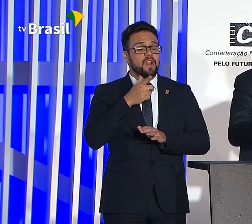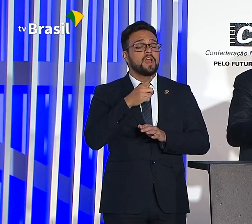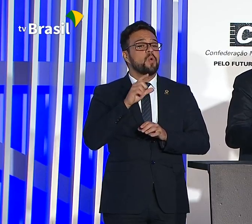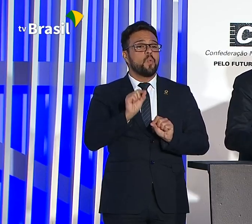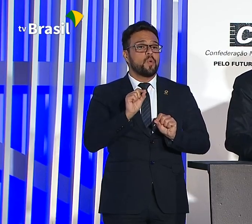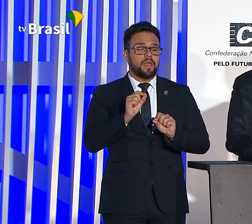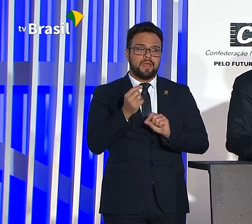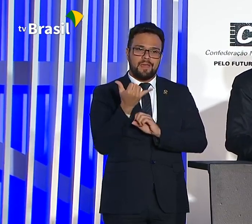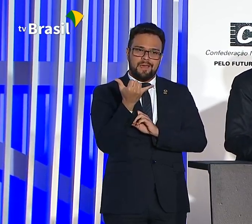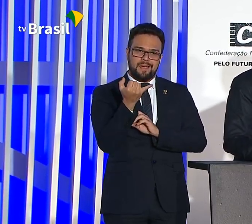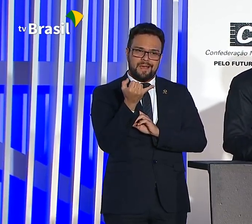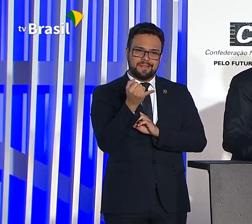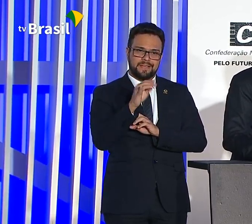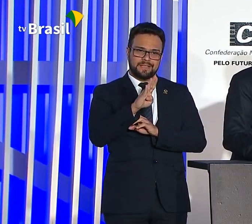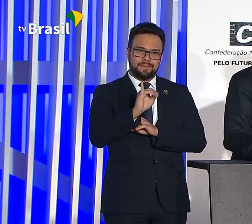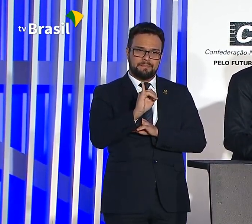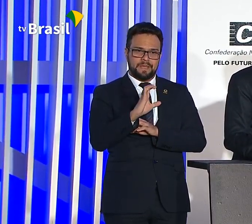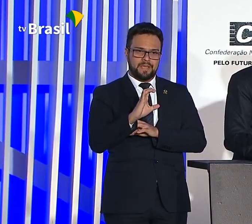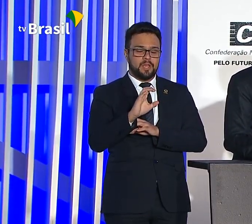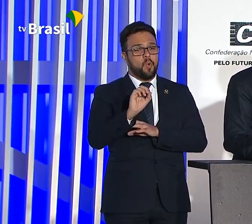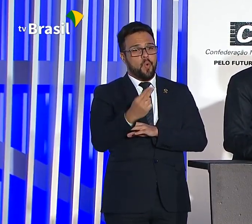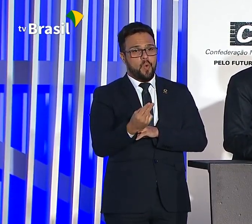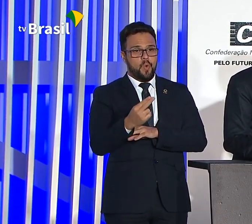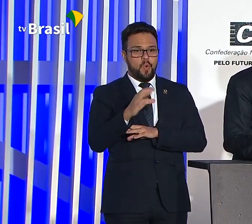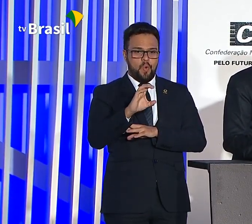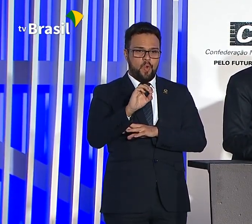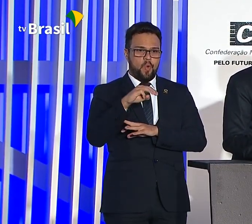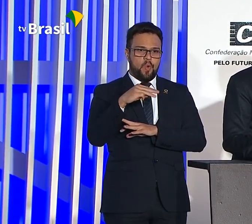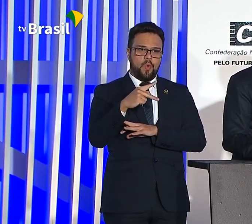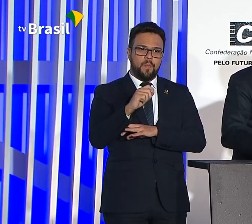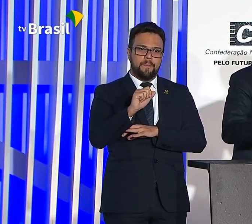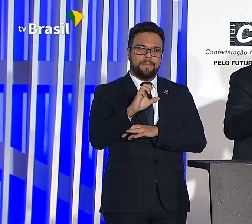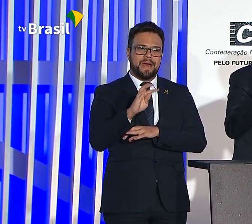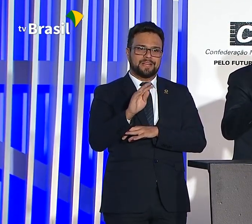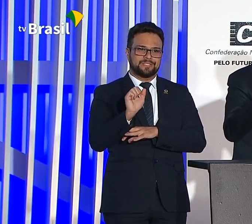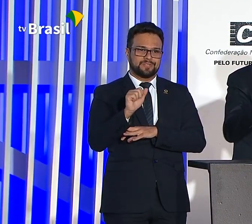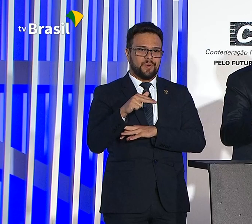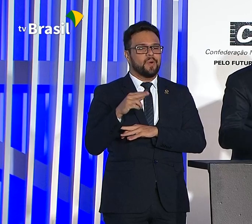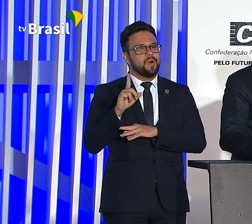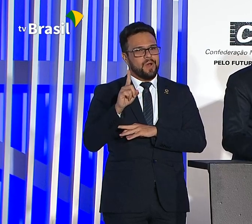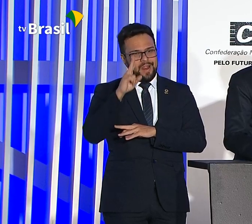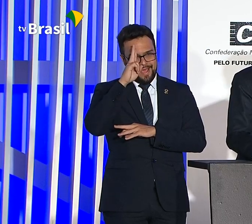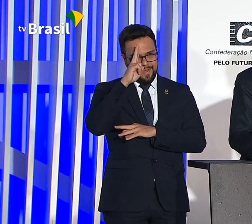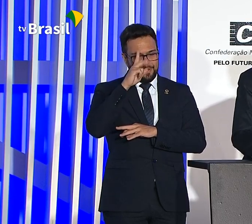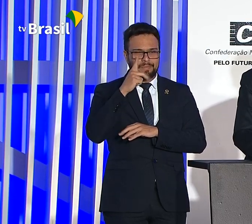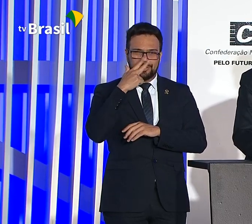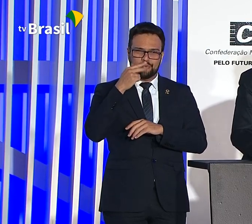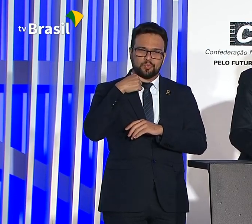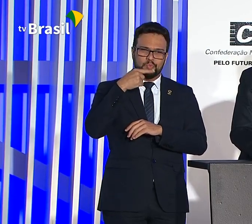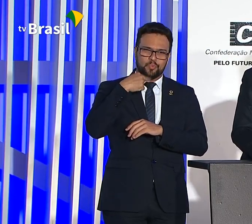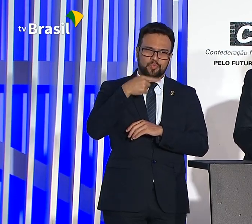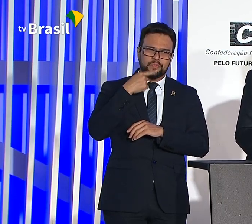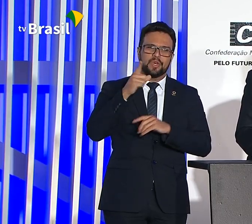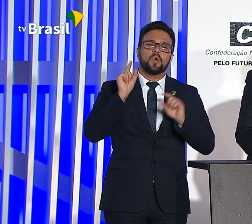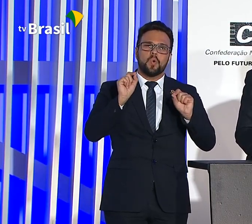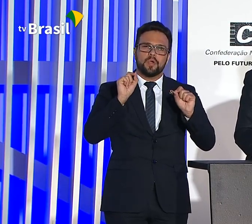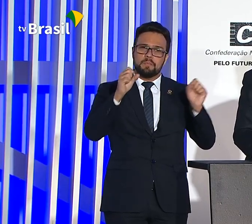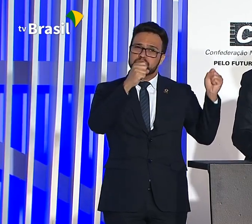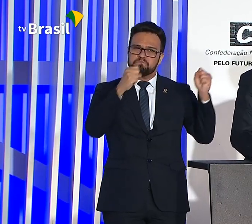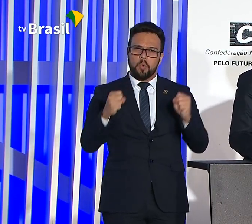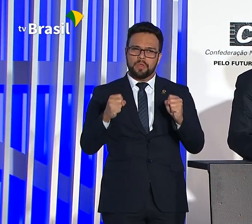compacto depois do makro aí que botar e botar em dúvida a soberania sobre nossa região